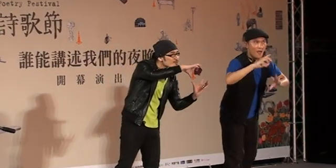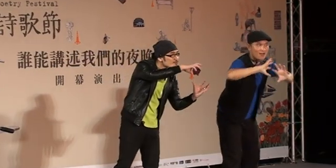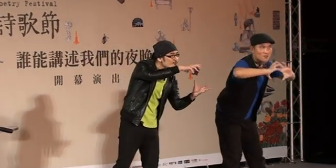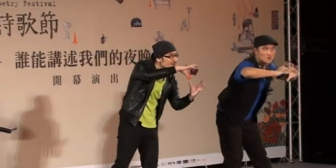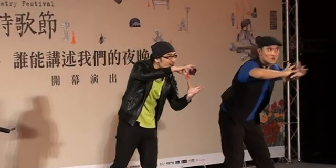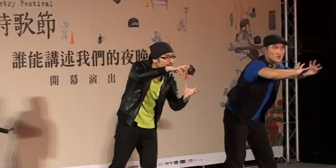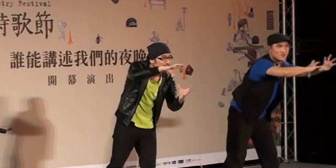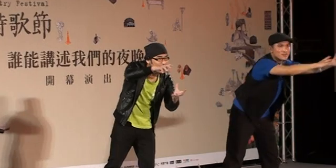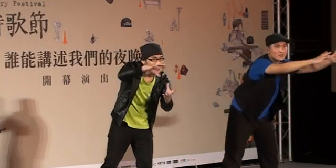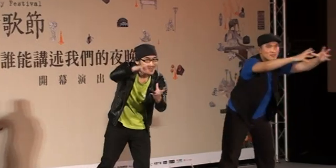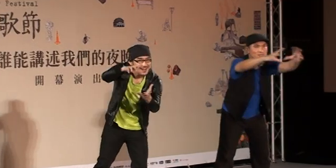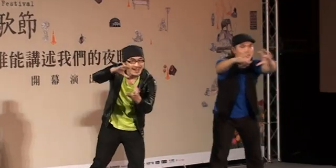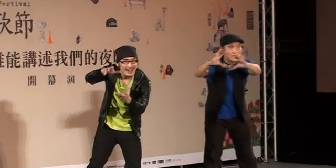出口，